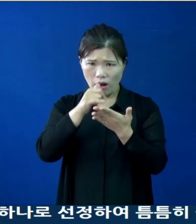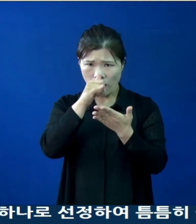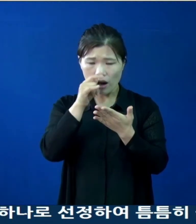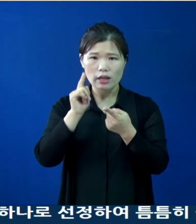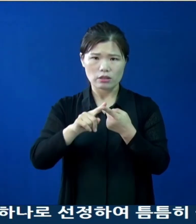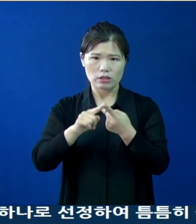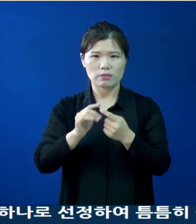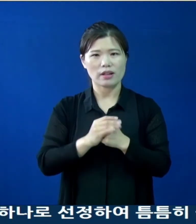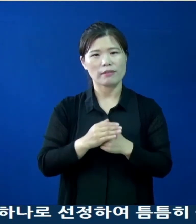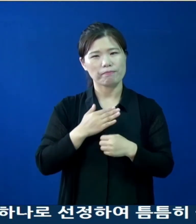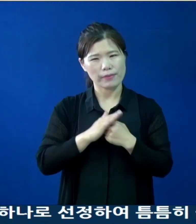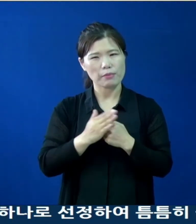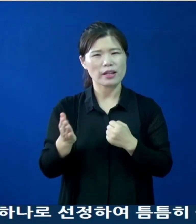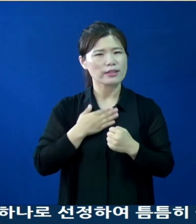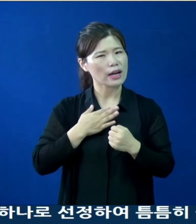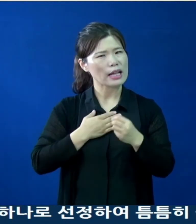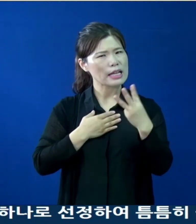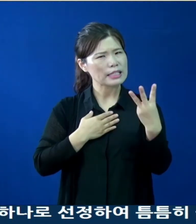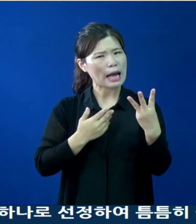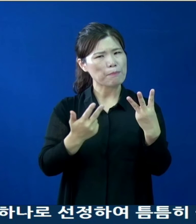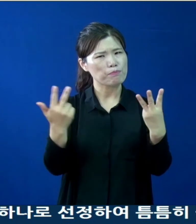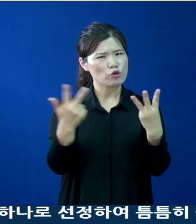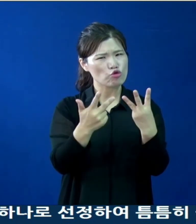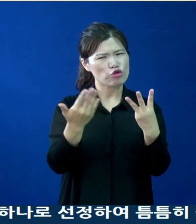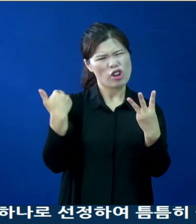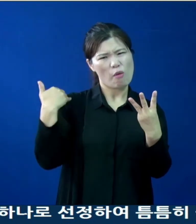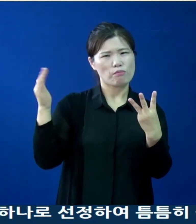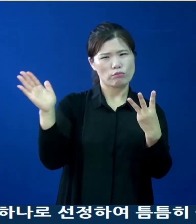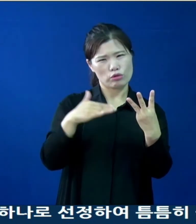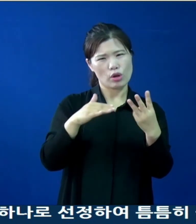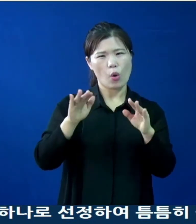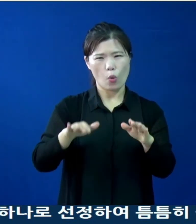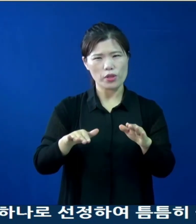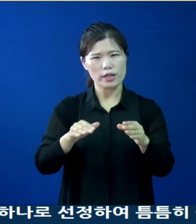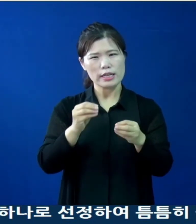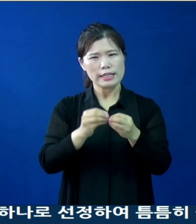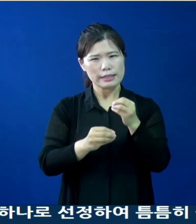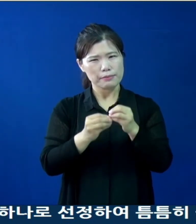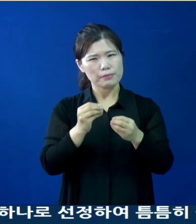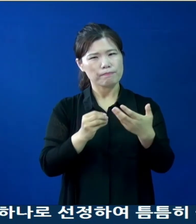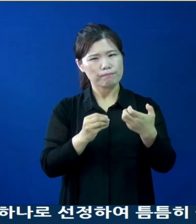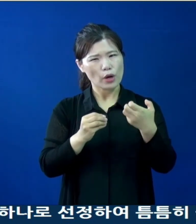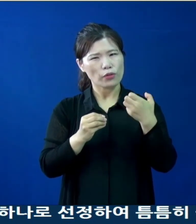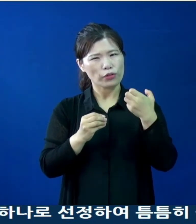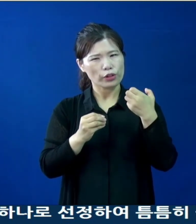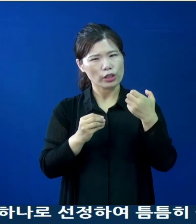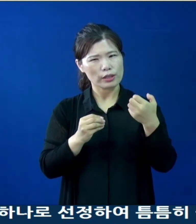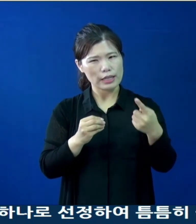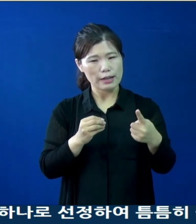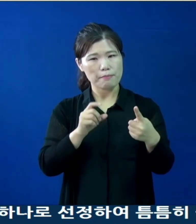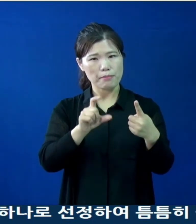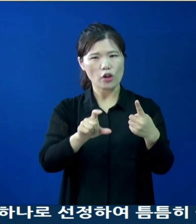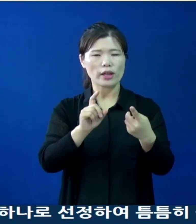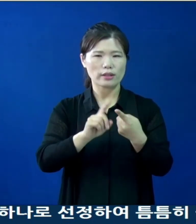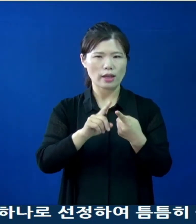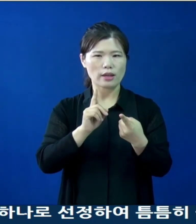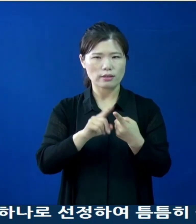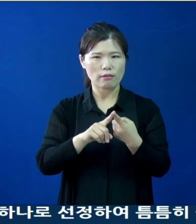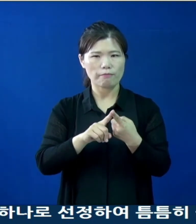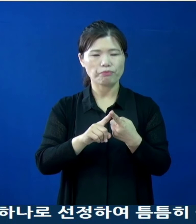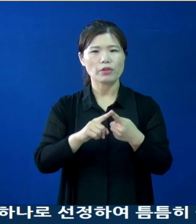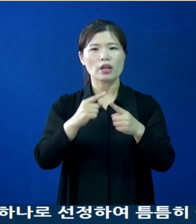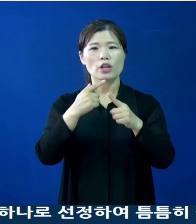3주 전부터 시편 91편을 오늘 말씀으로 교회 67주년